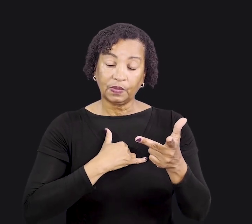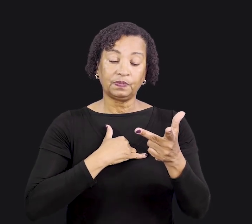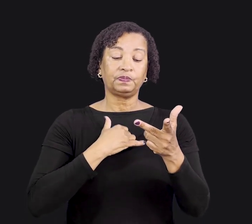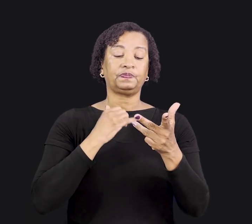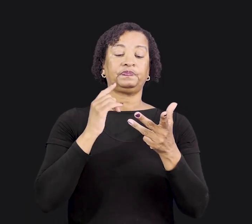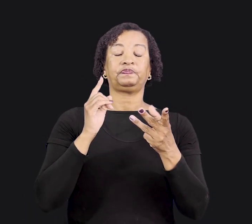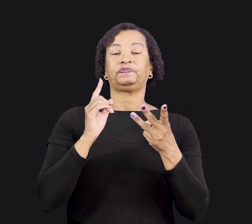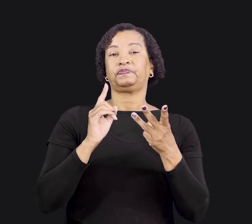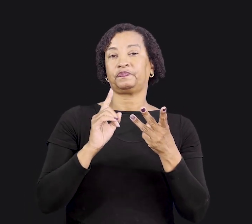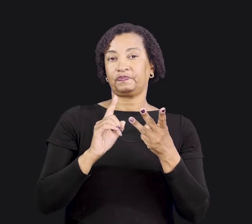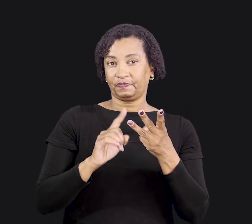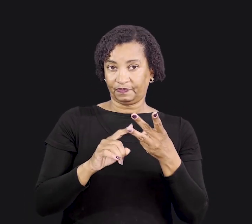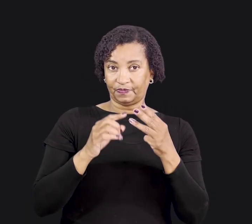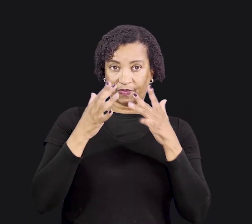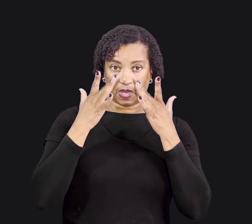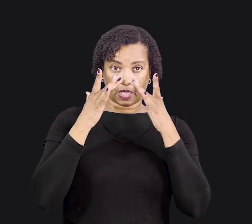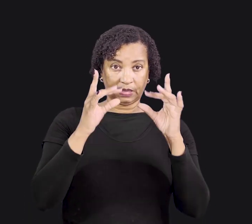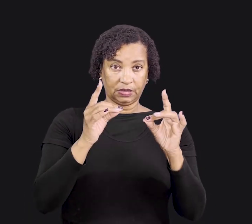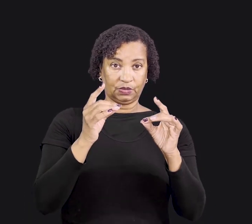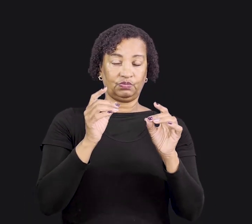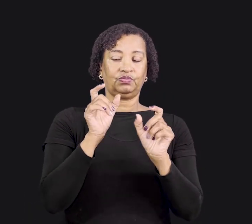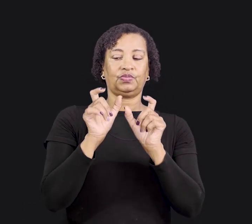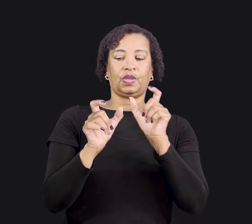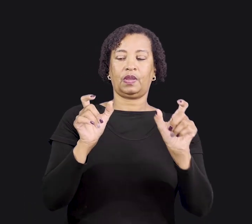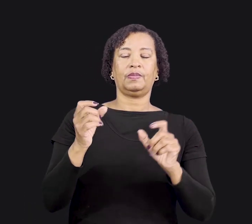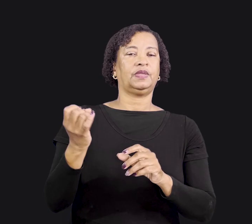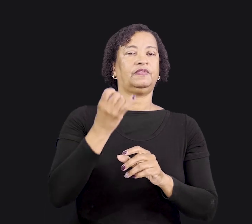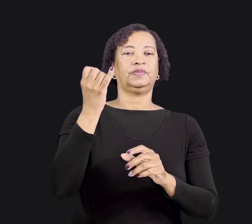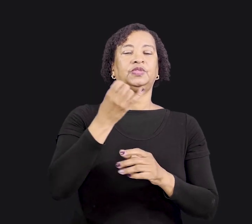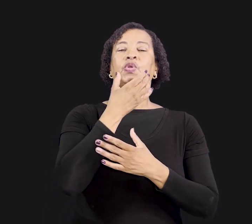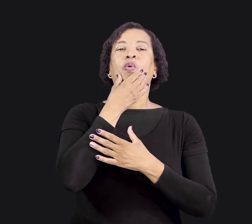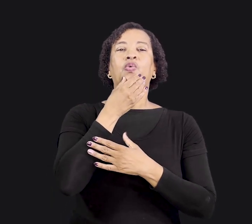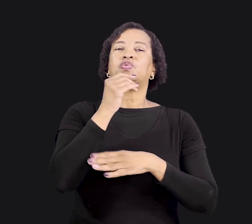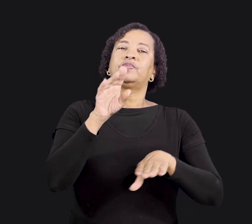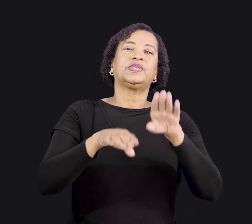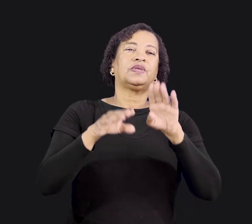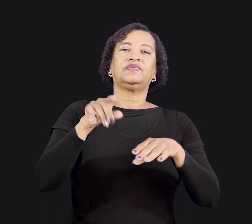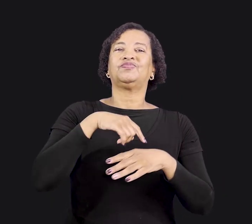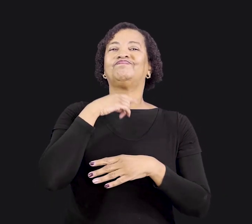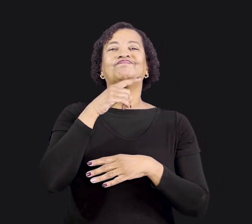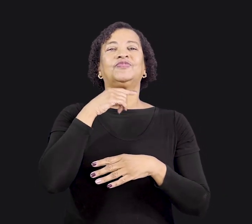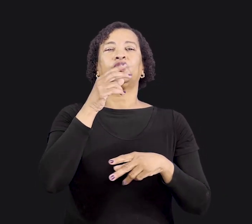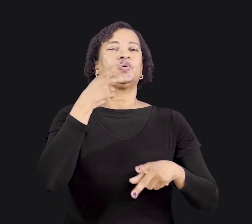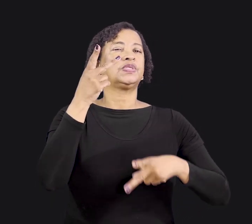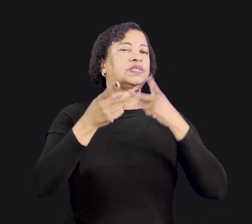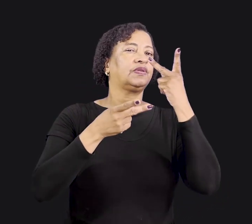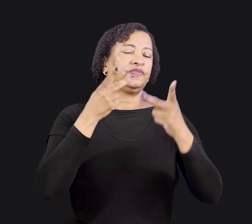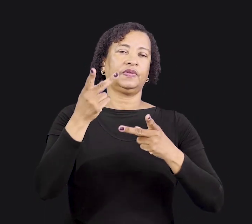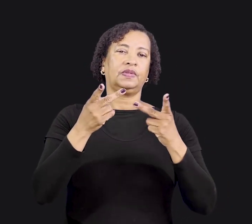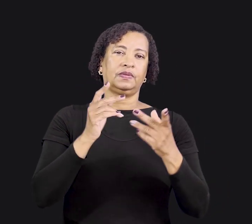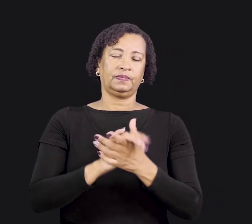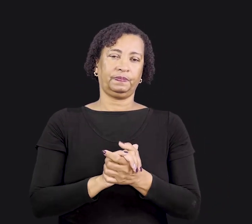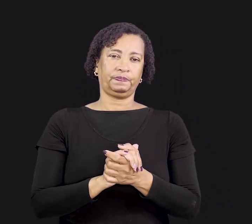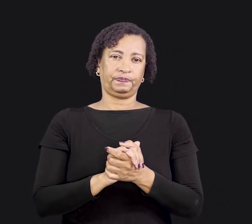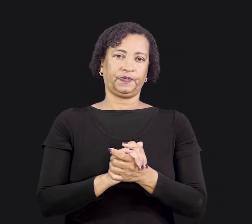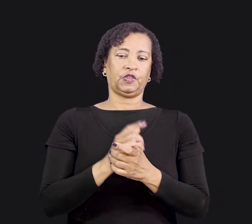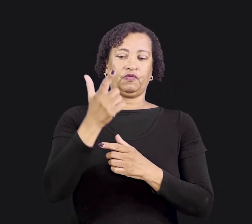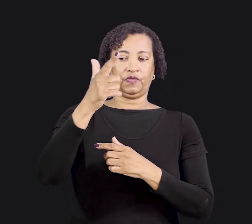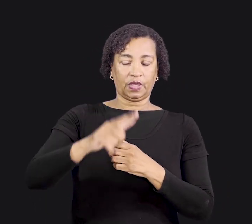atenção? Essas palavras são importantes. E os homens, muitas vezes, não conseguem dizer, não dizem. Vou repetir,